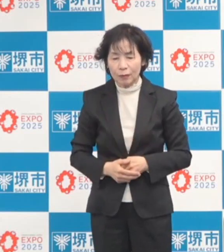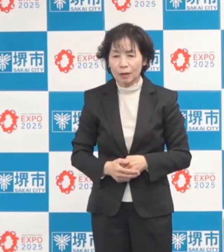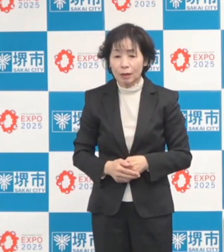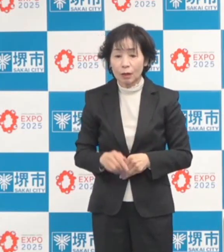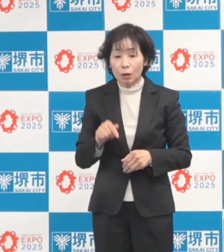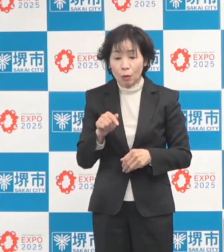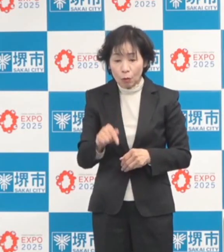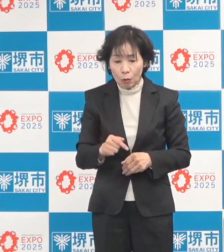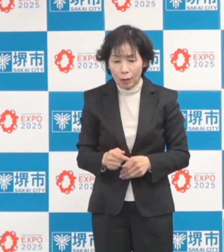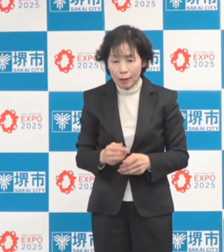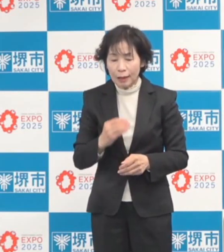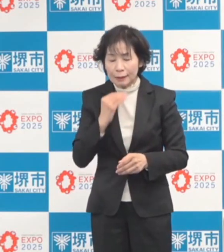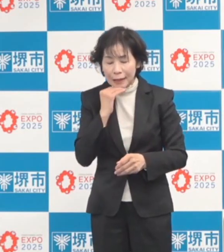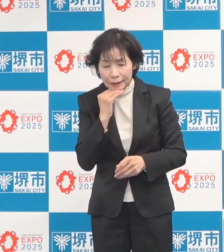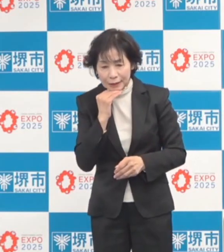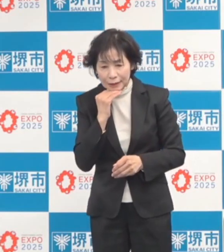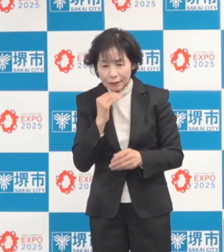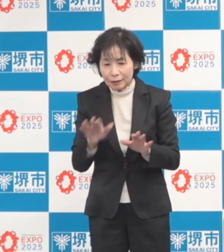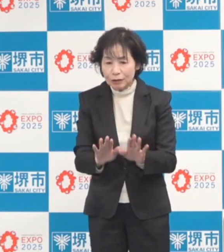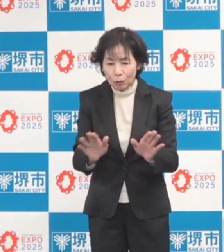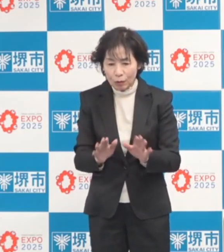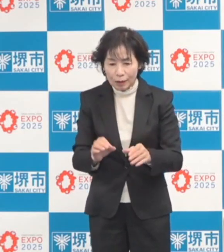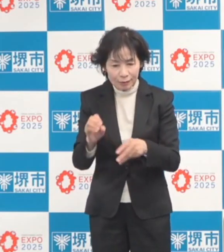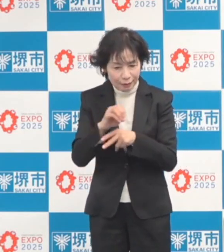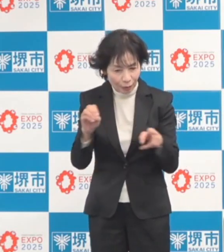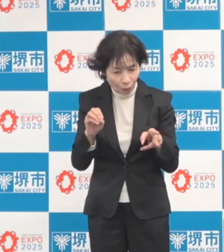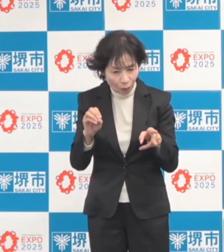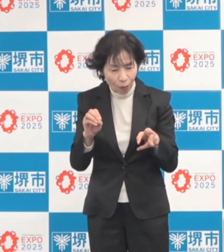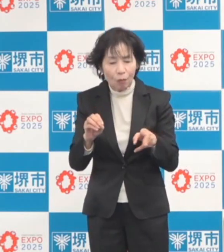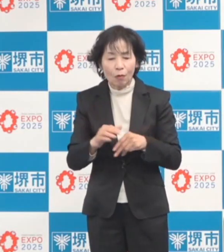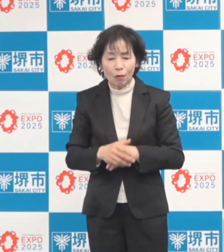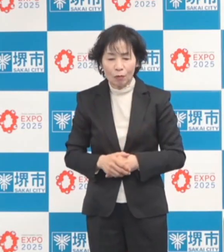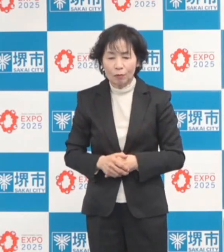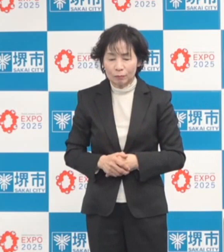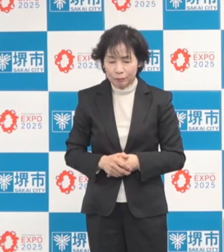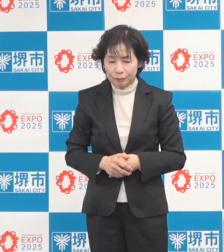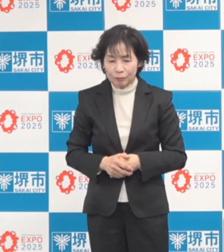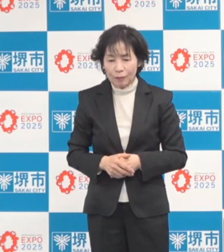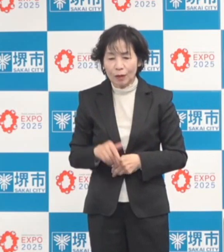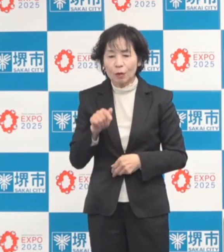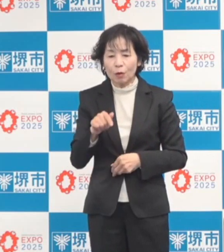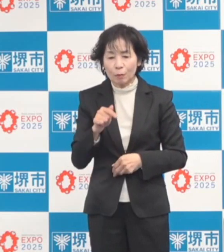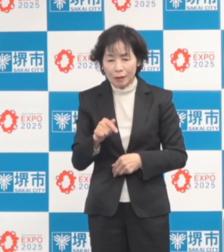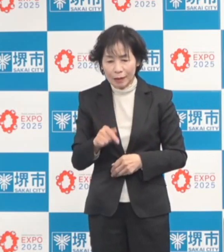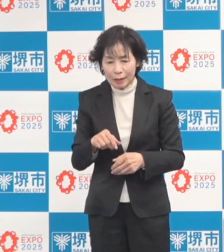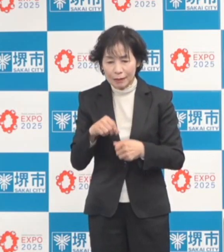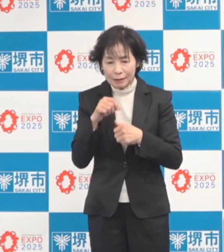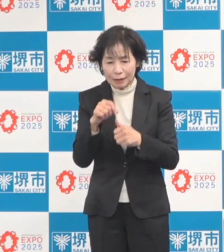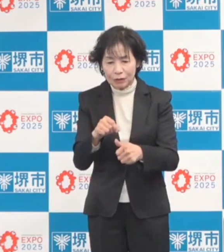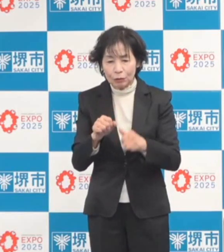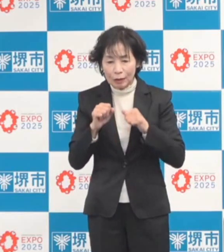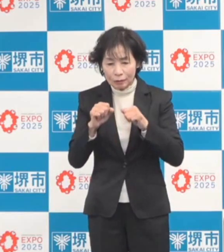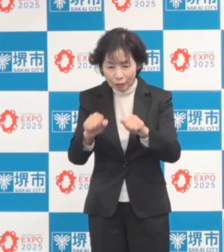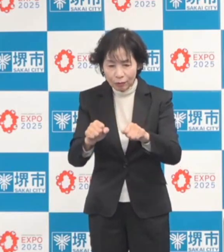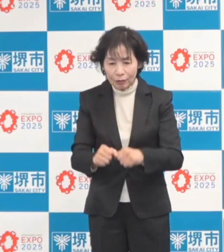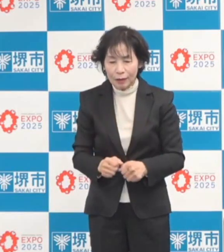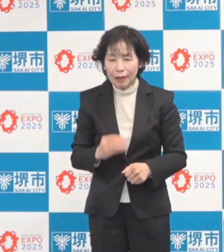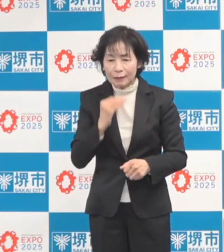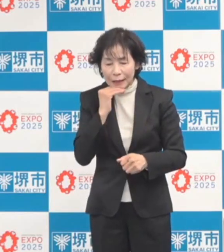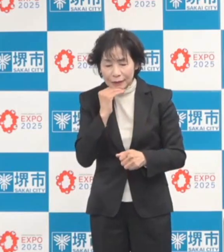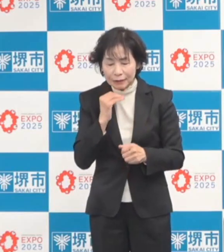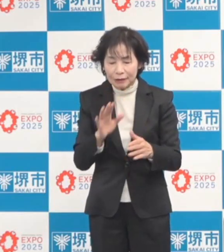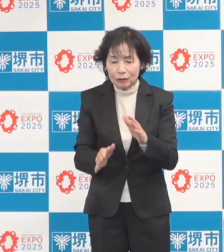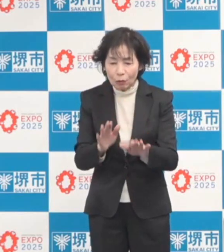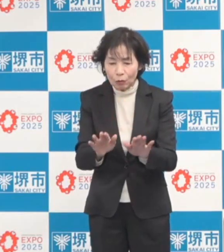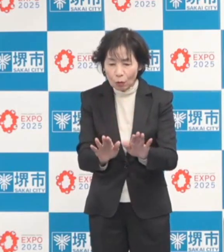きましては、待機児童ゼロが継続をしていることから、これまで設置をしております待機児童